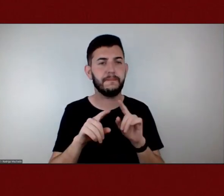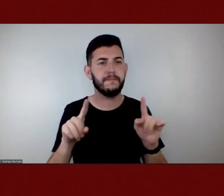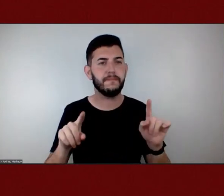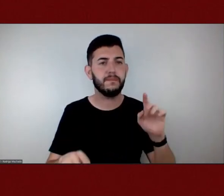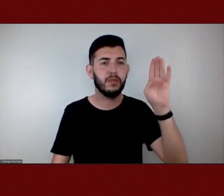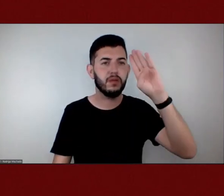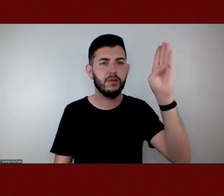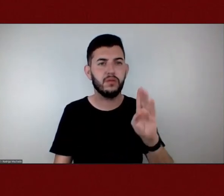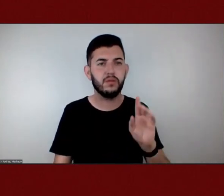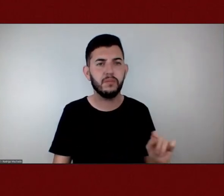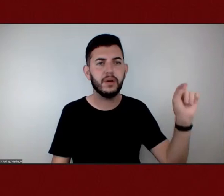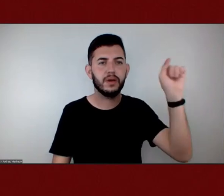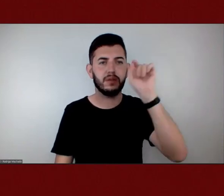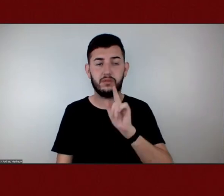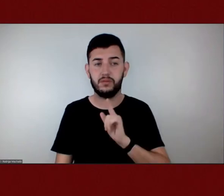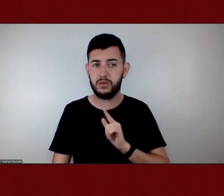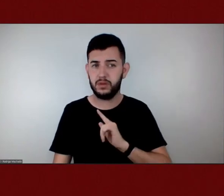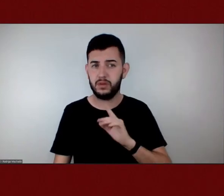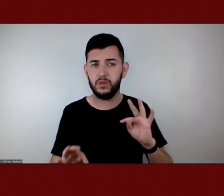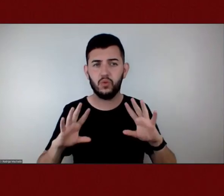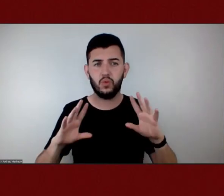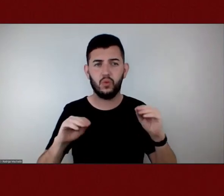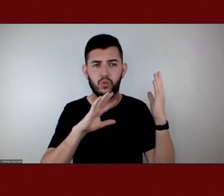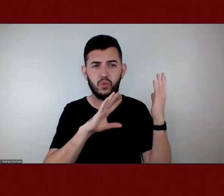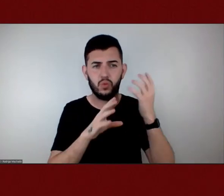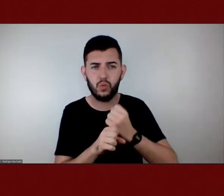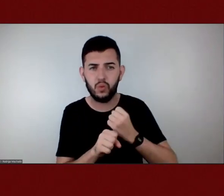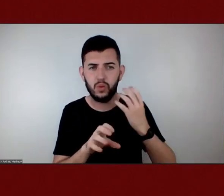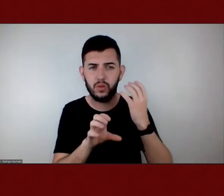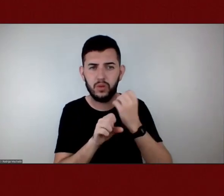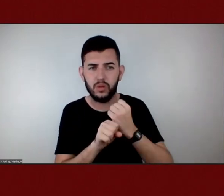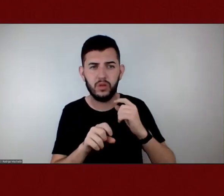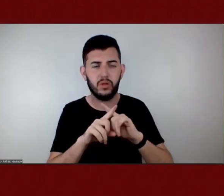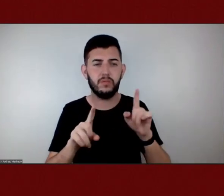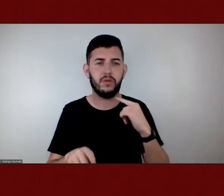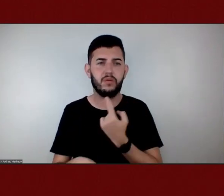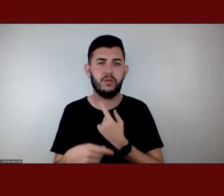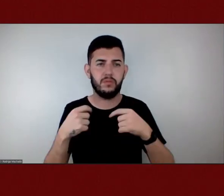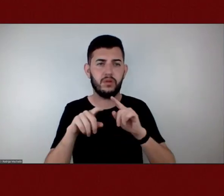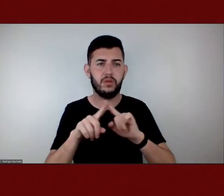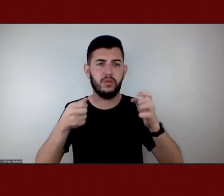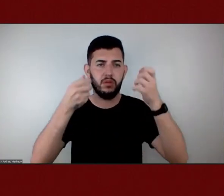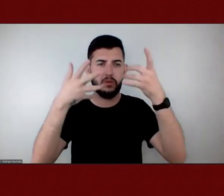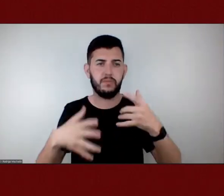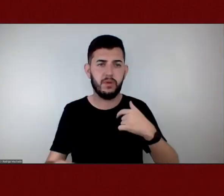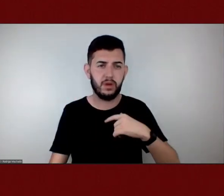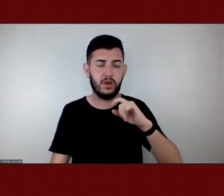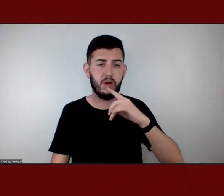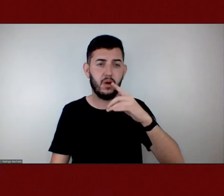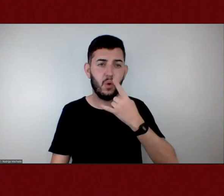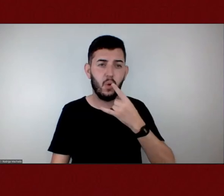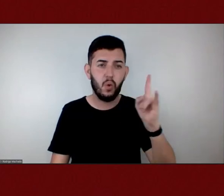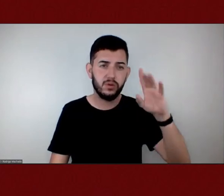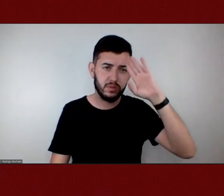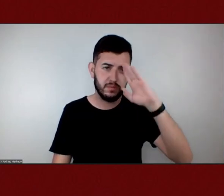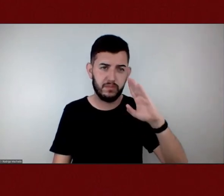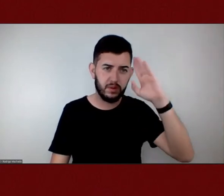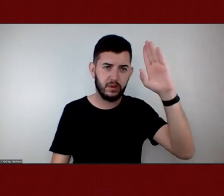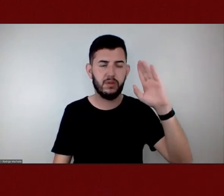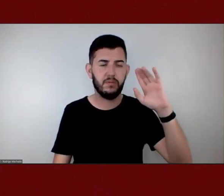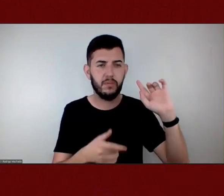feitas todas as contas, é preciso ressaltar um último extraordinário paradoxo. O velho